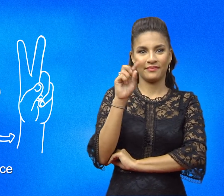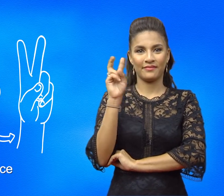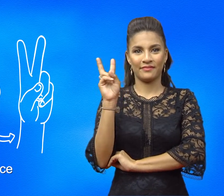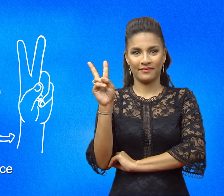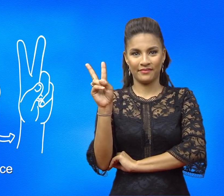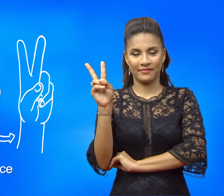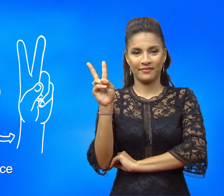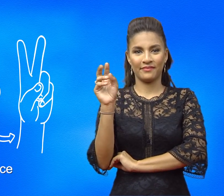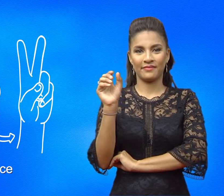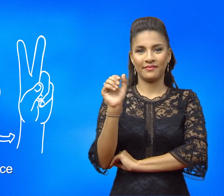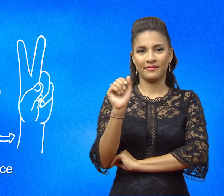12